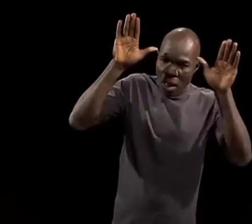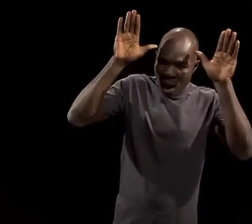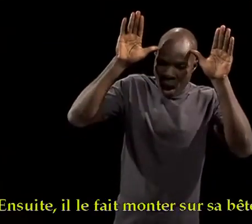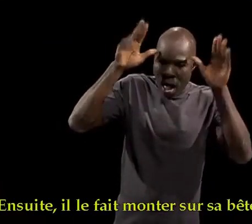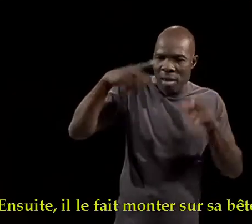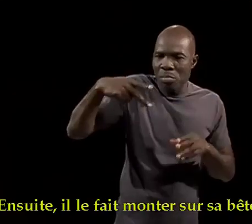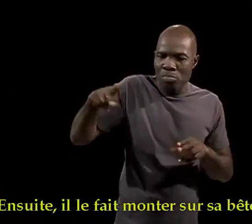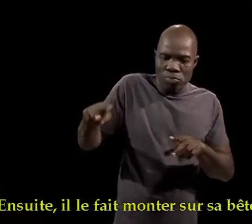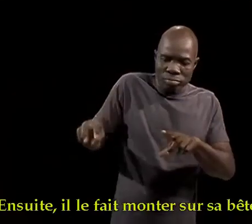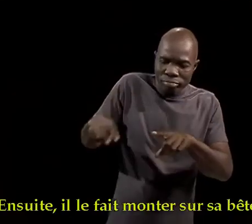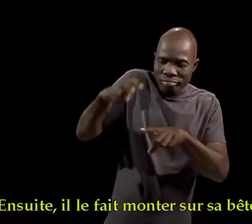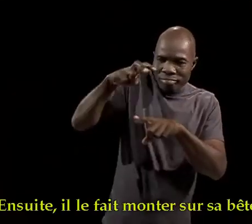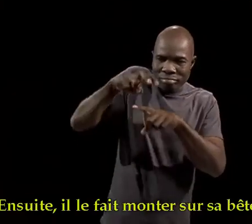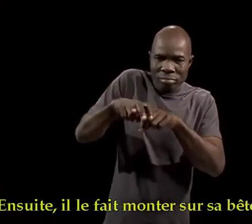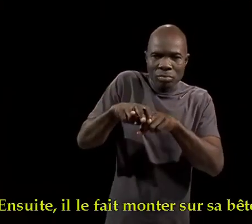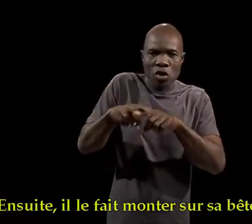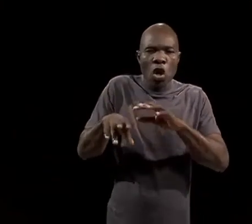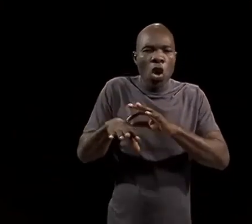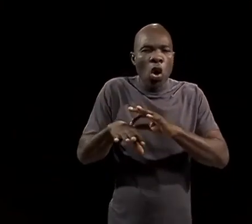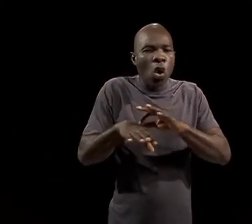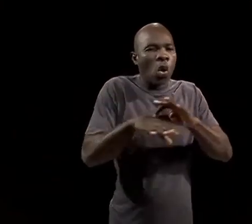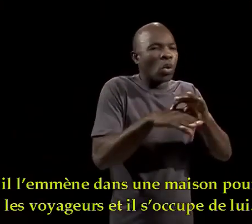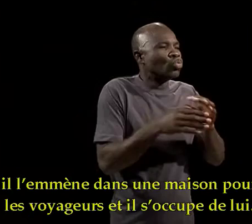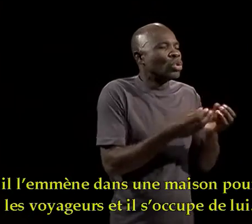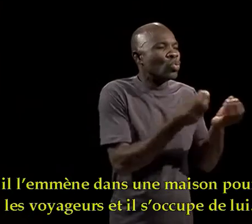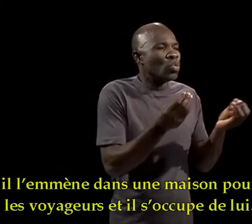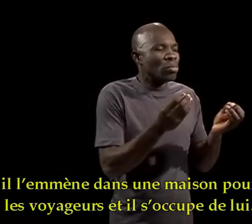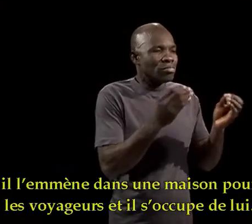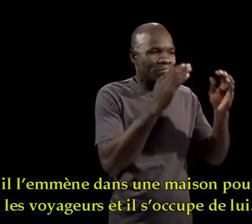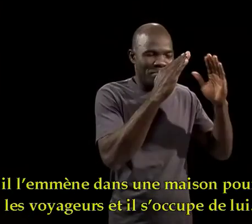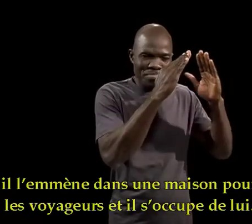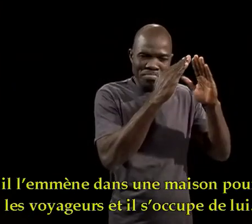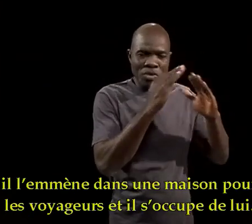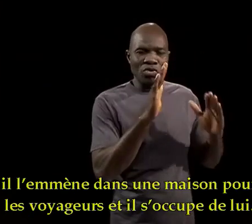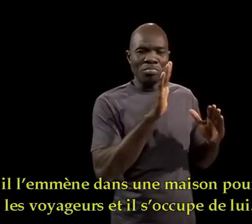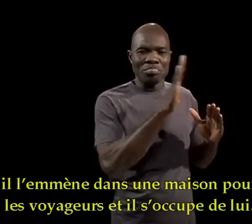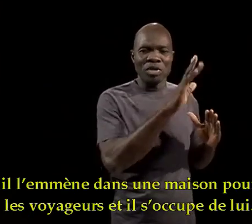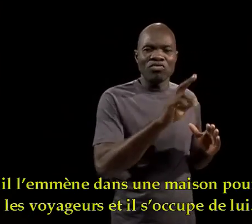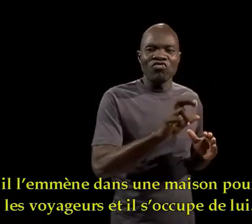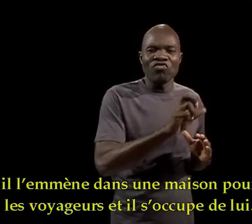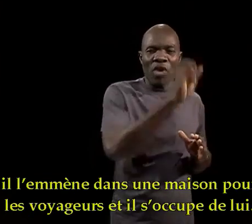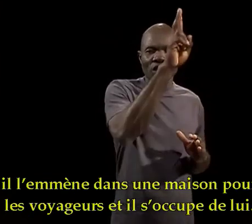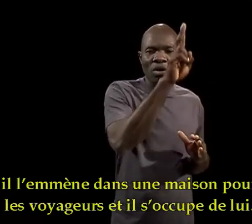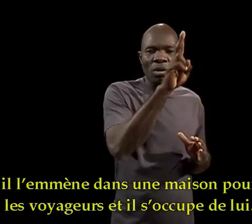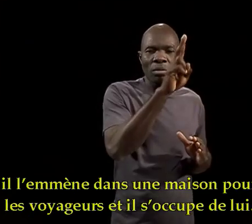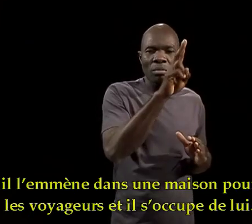Ensuite, il le fait monter sur sa bête. Il l'emmène dans une maison pour les voyageurs et il s'occupe de lui.